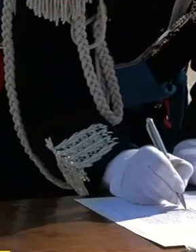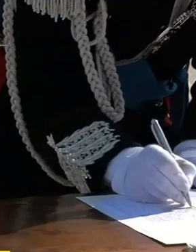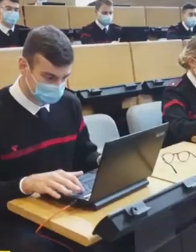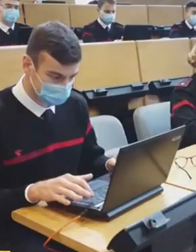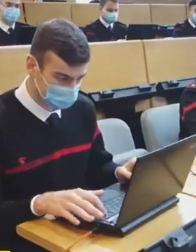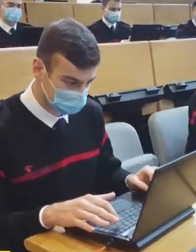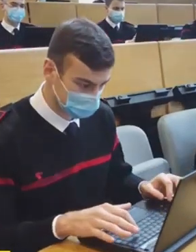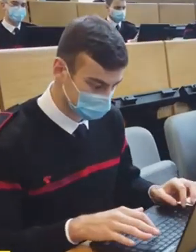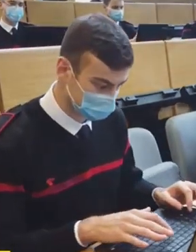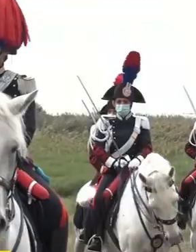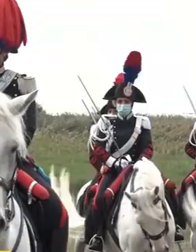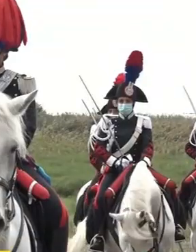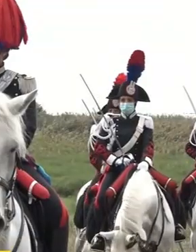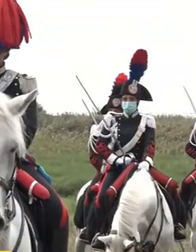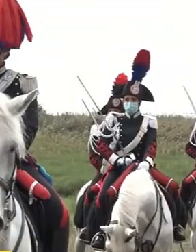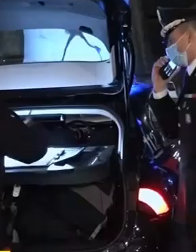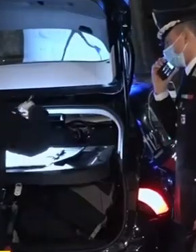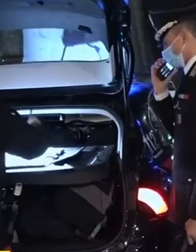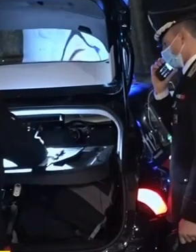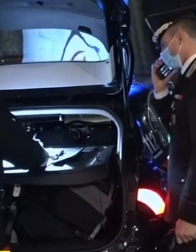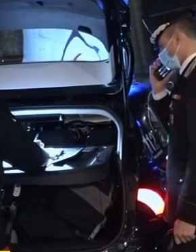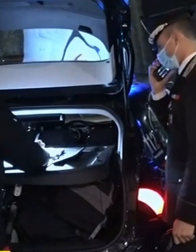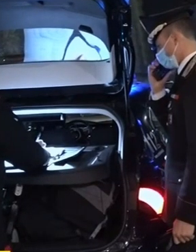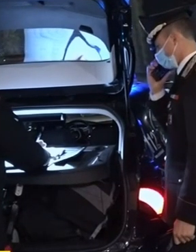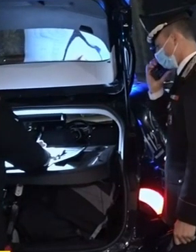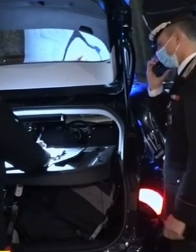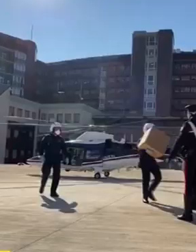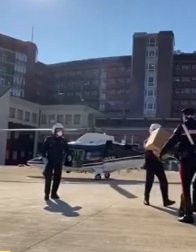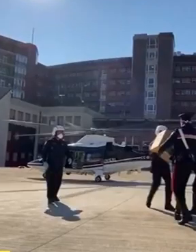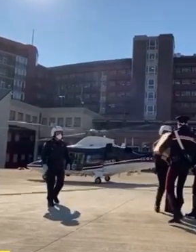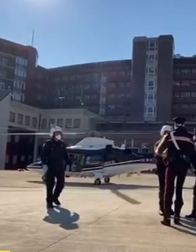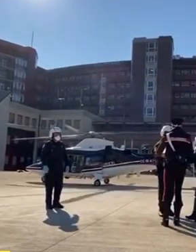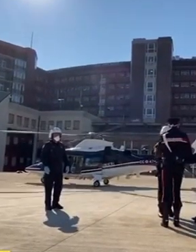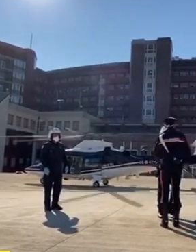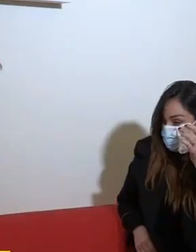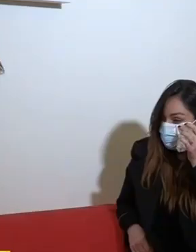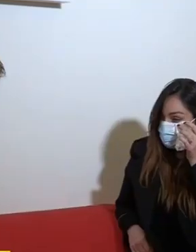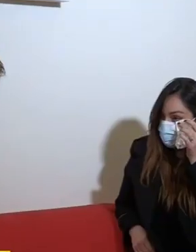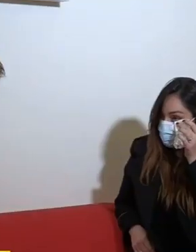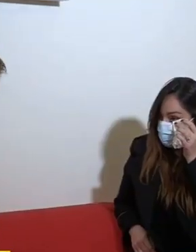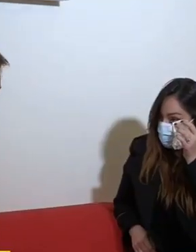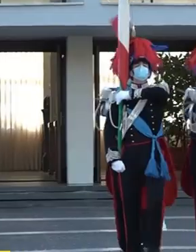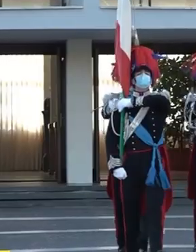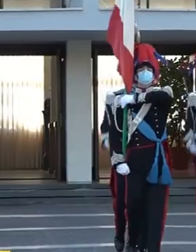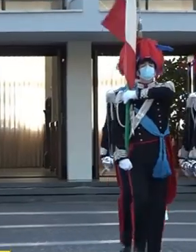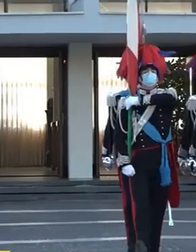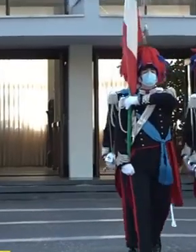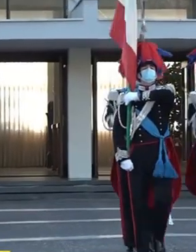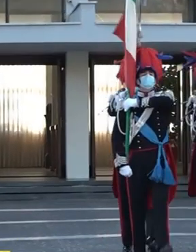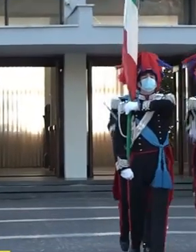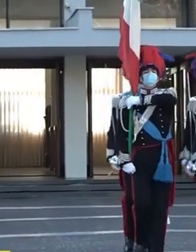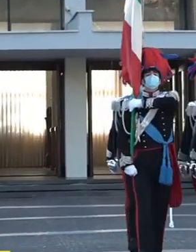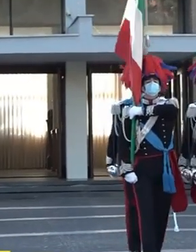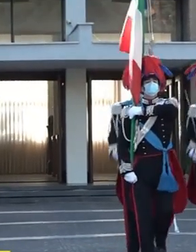scelta, perché la strada che prendiamo è ciò che un giorno diventeremo. Se la tua scelta è aiutare gli altri, scegli di diventare